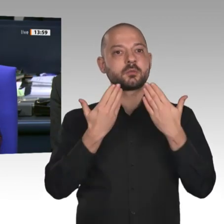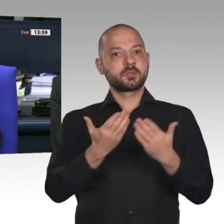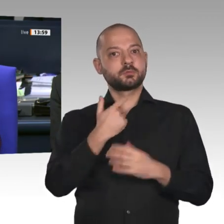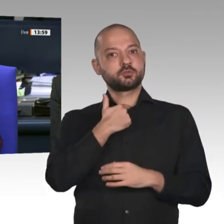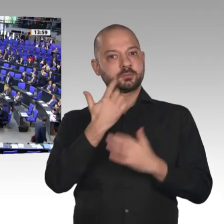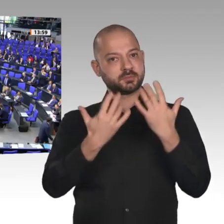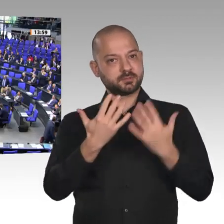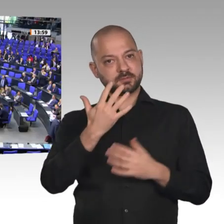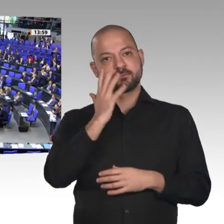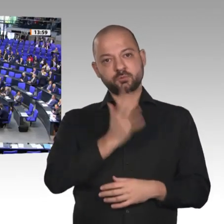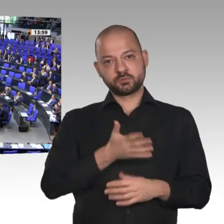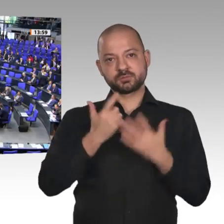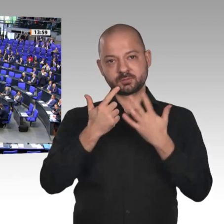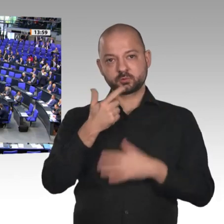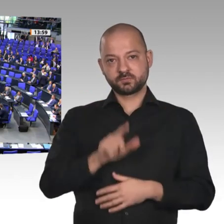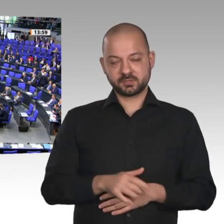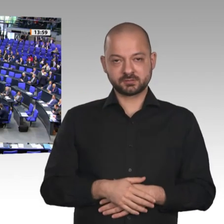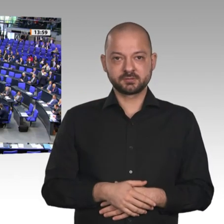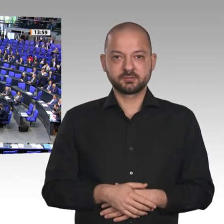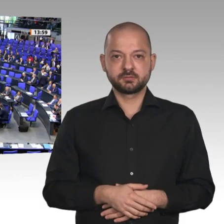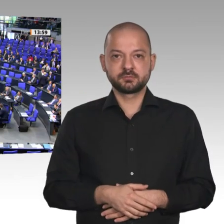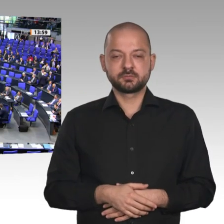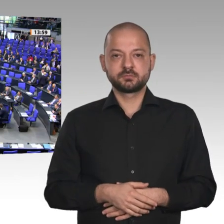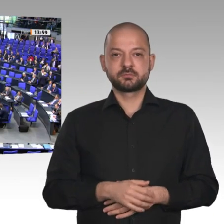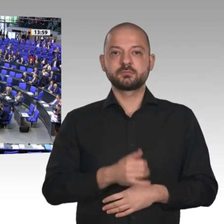16.846 bekannt. Abgegebene Stimmen